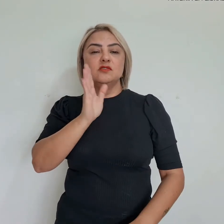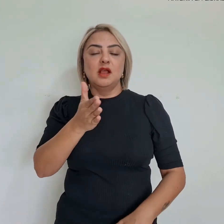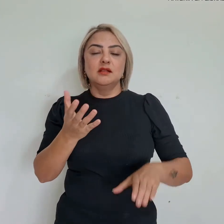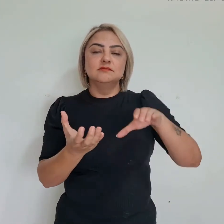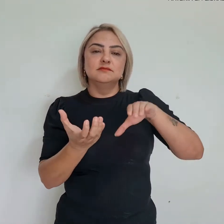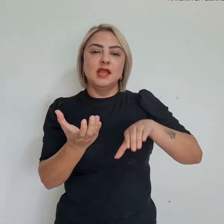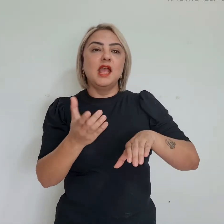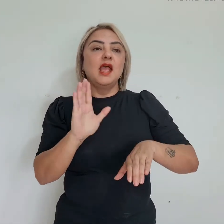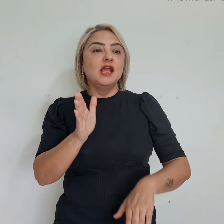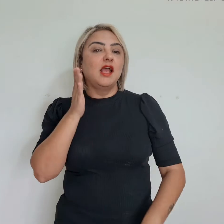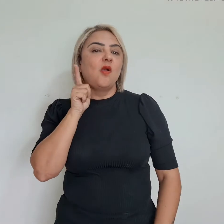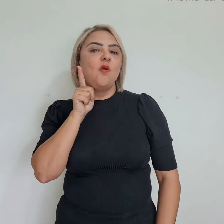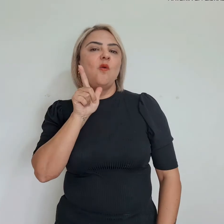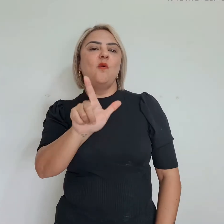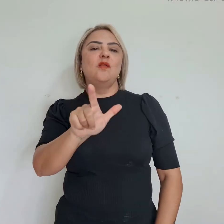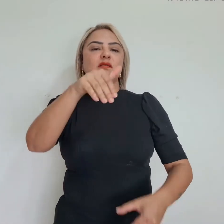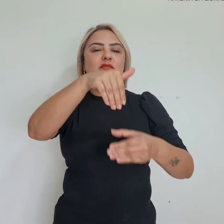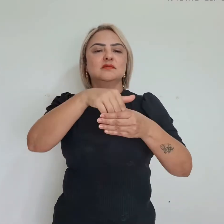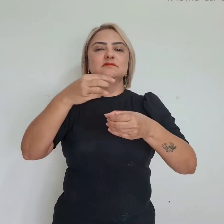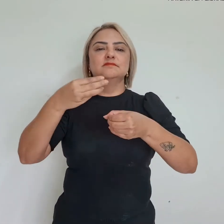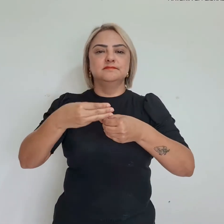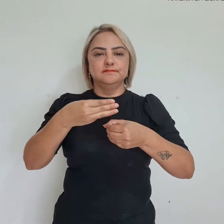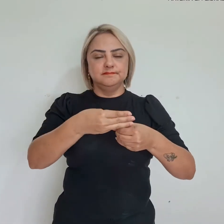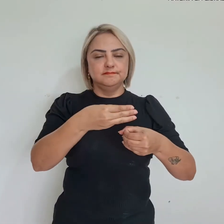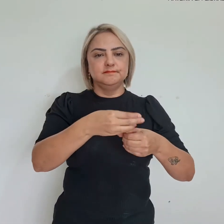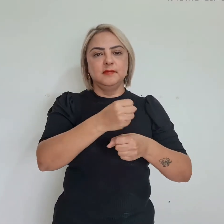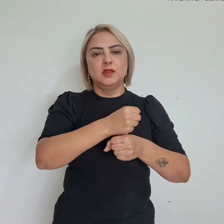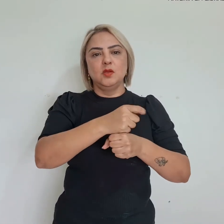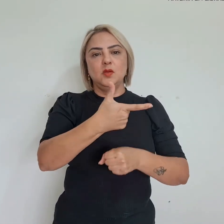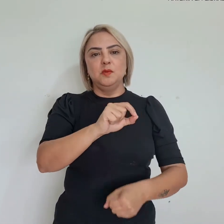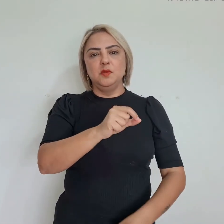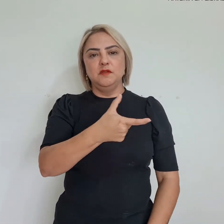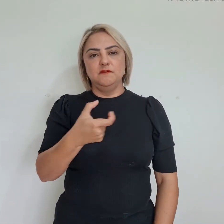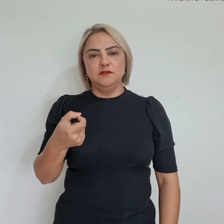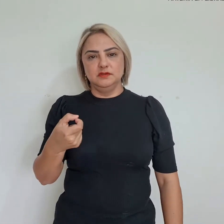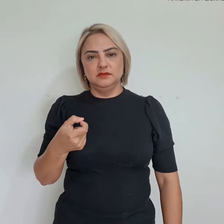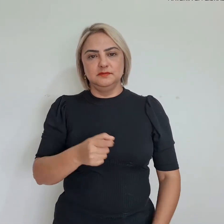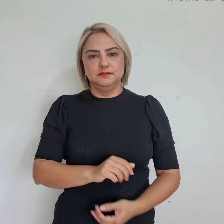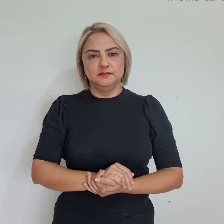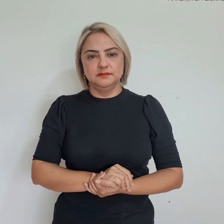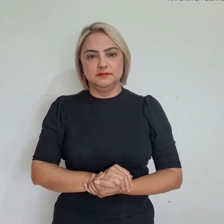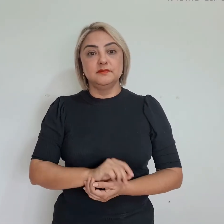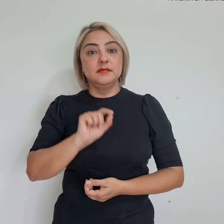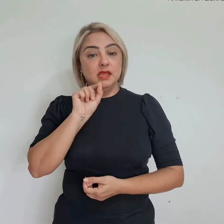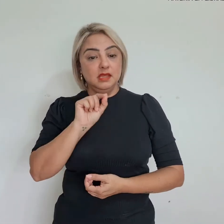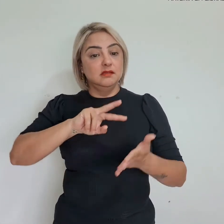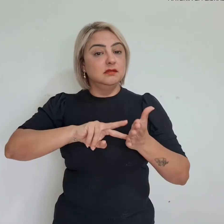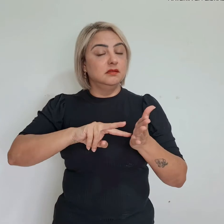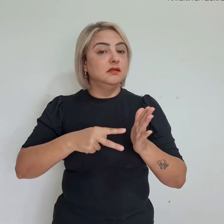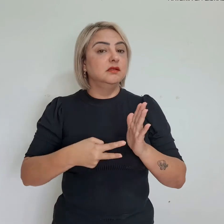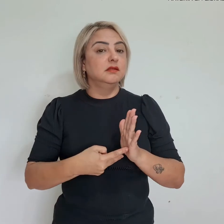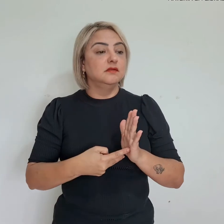já conquistada nas eleições municipais em 2020. Isso significa